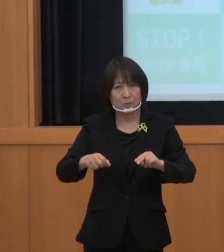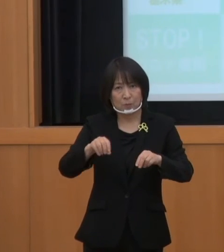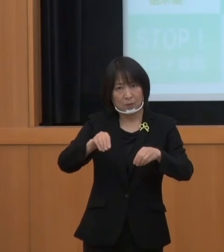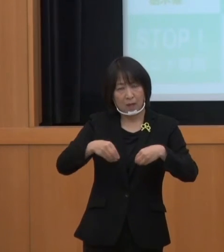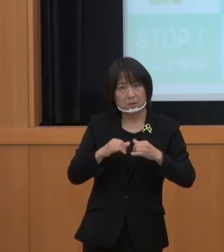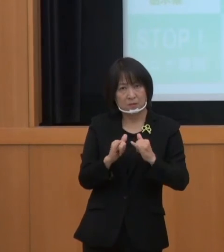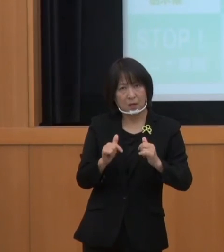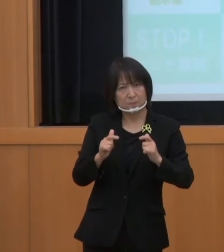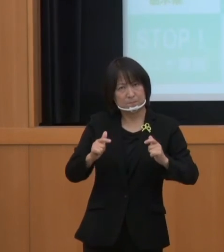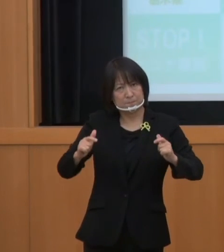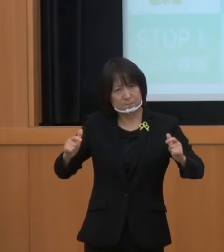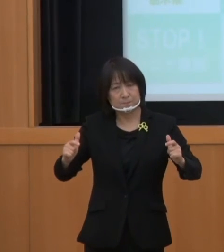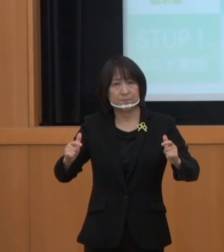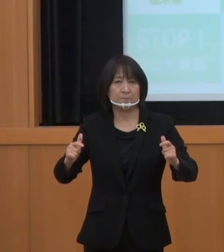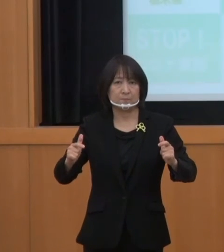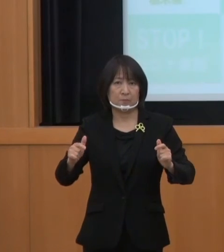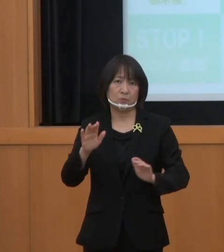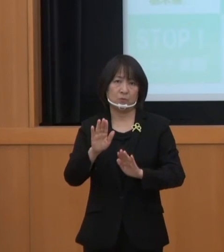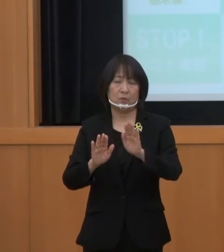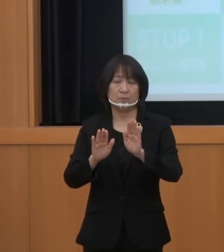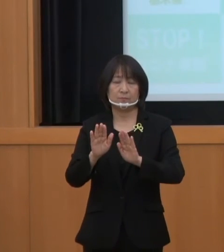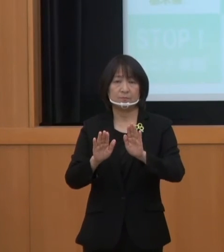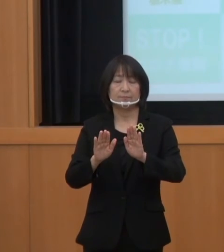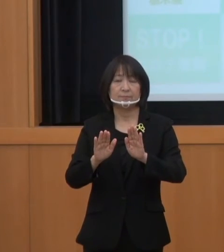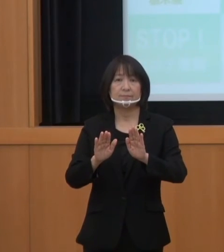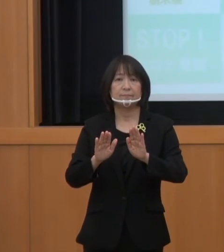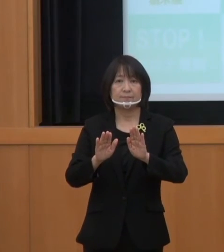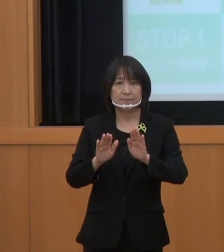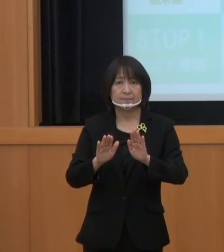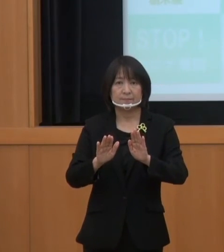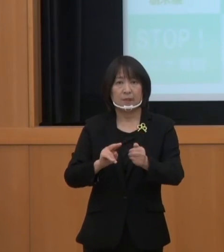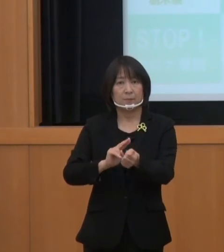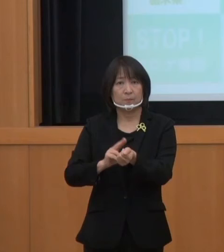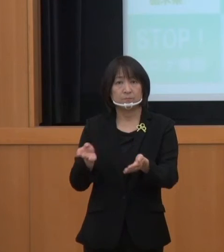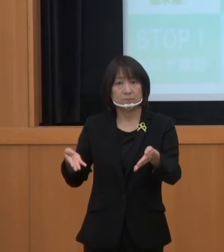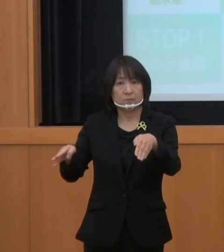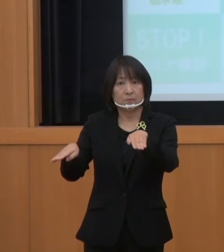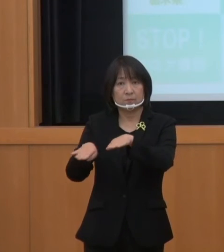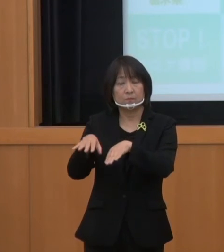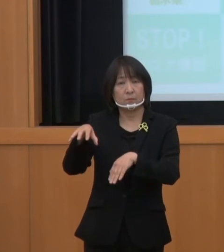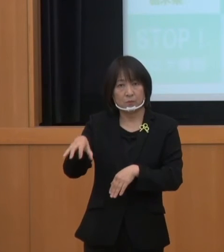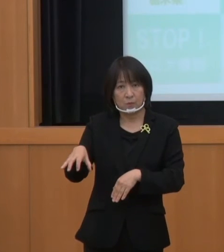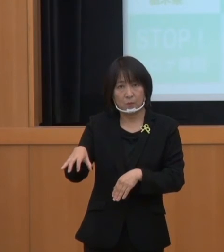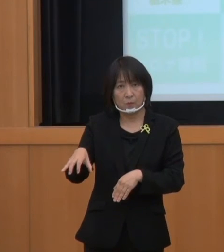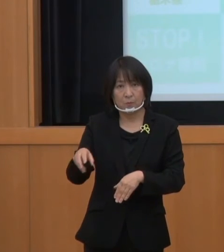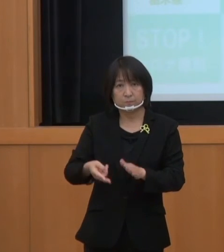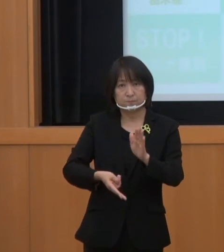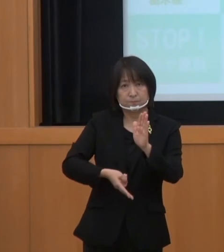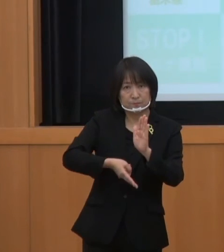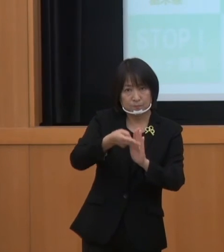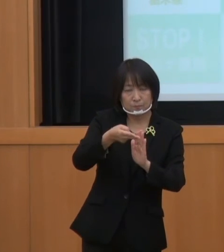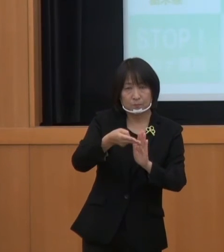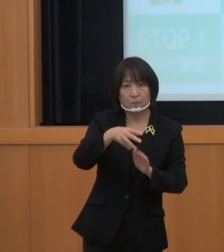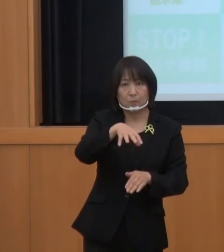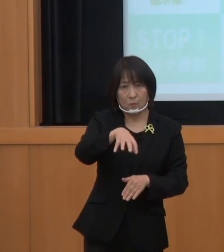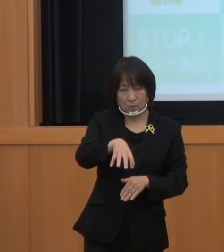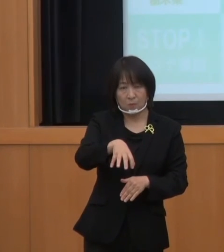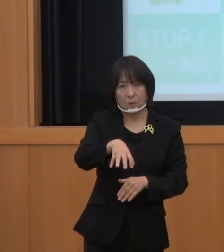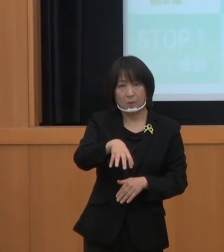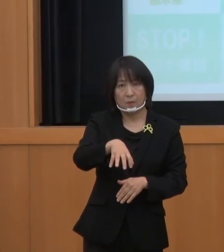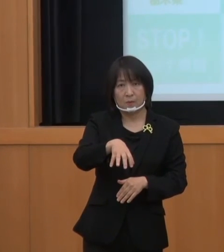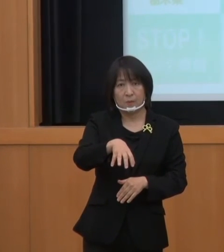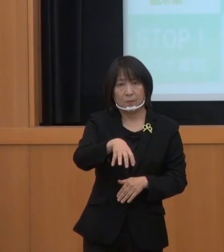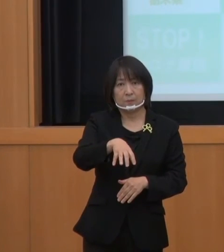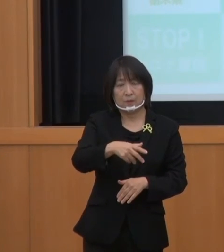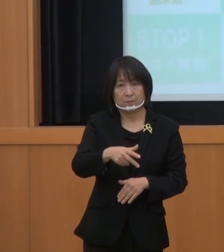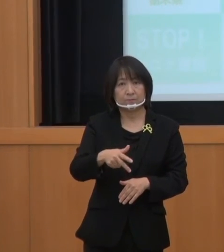格段に増えているわけです。さらに医療機関、そして宿泊療養施設などからの